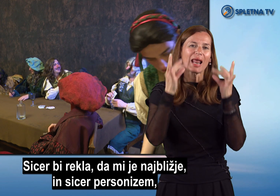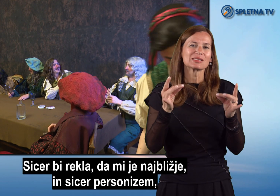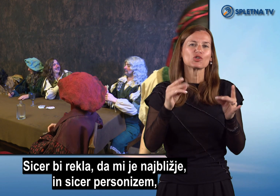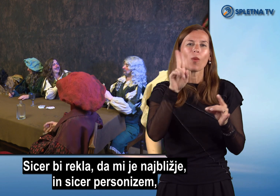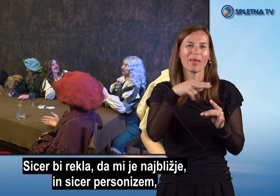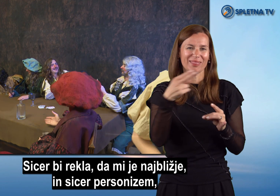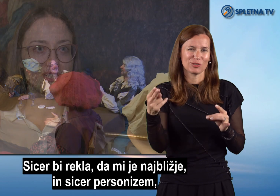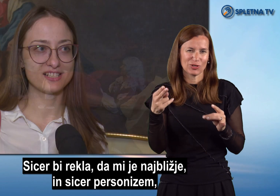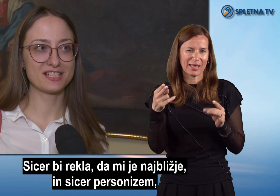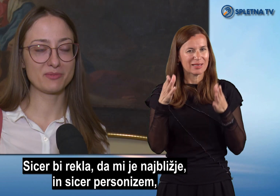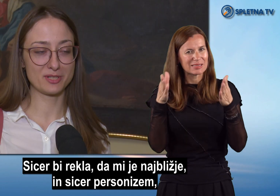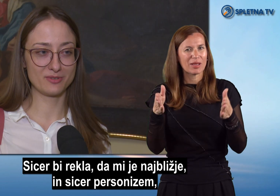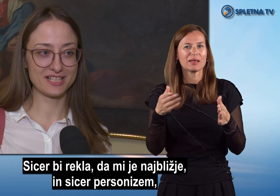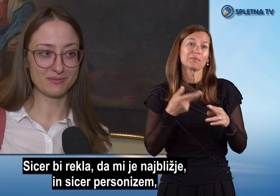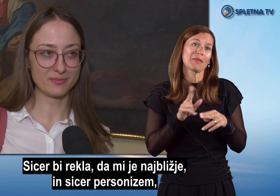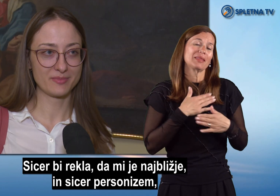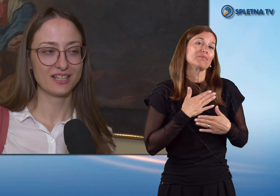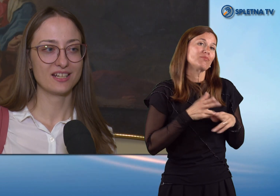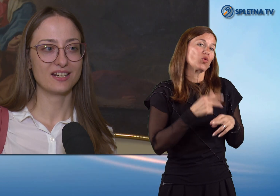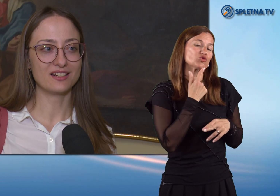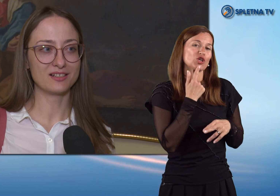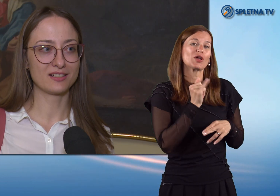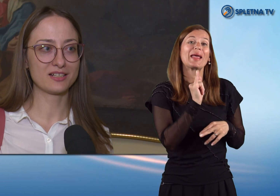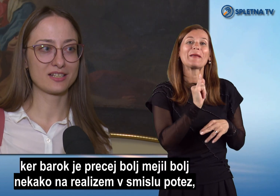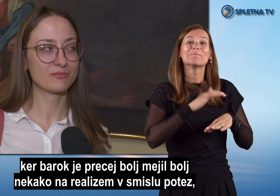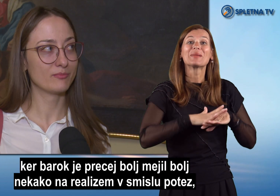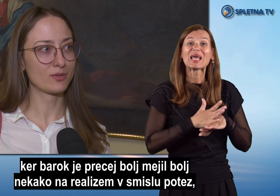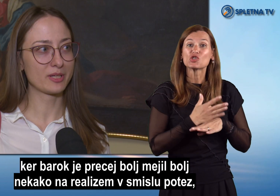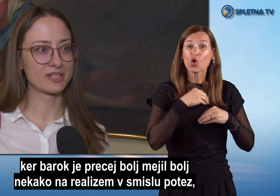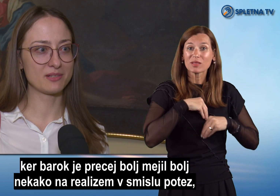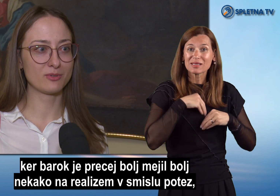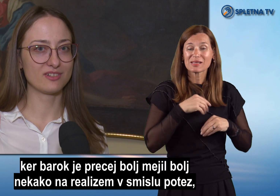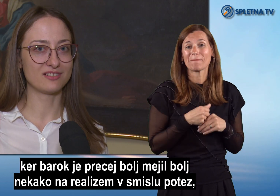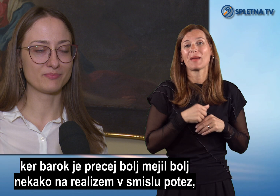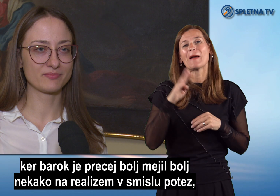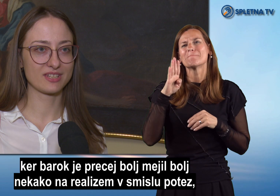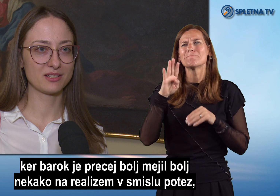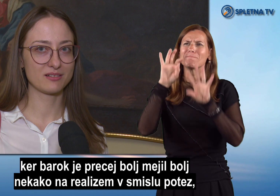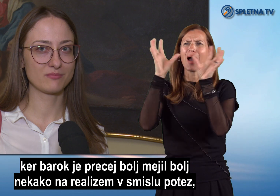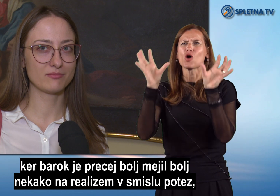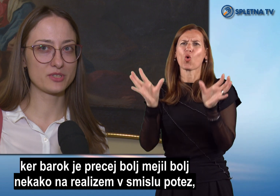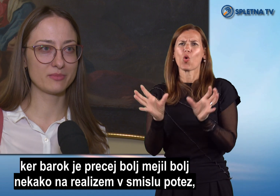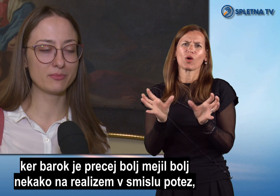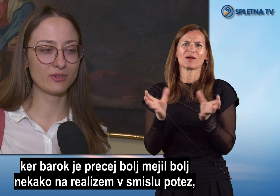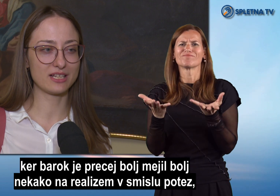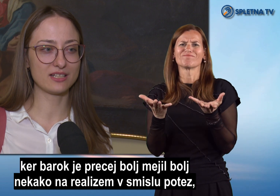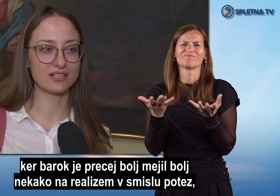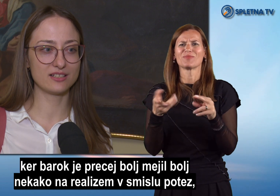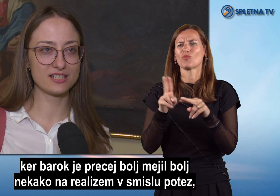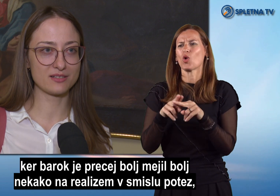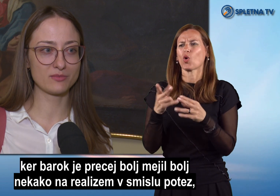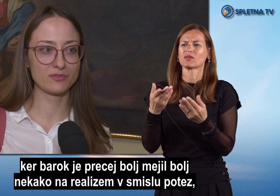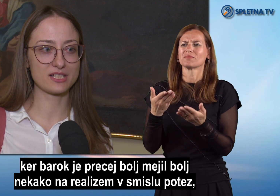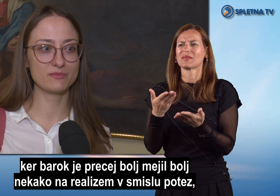rekla, da najbližje mi je sicer impresionizem, ker barok je precej bolj, že meji bolj nekako